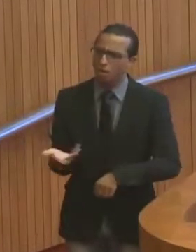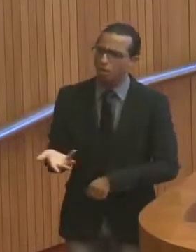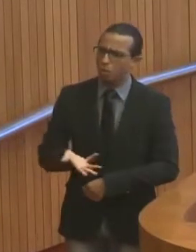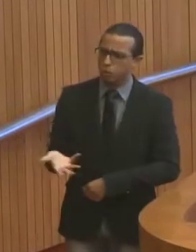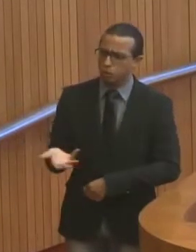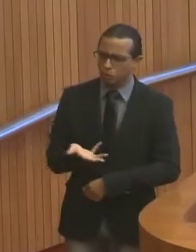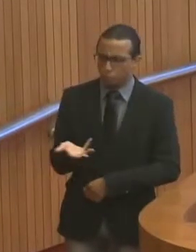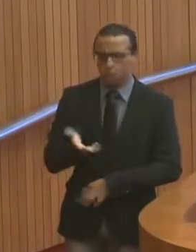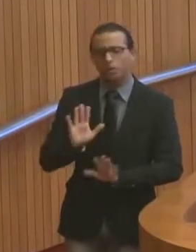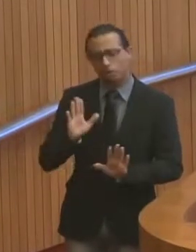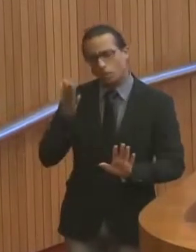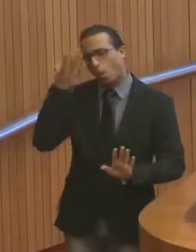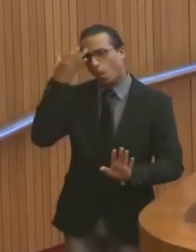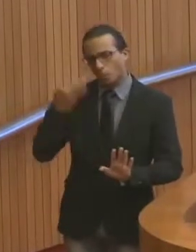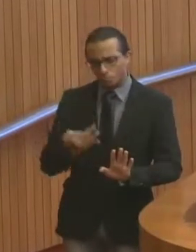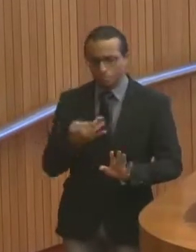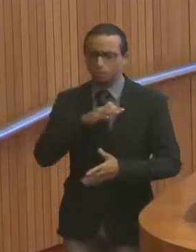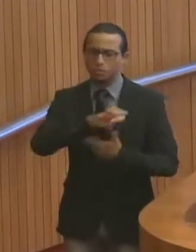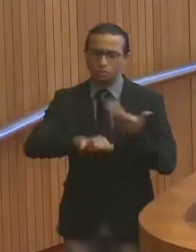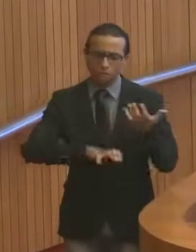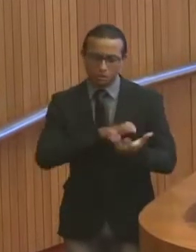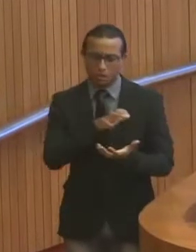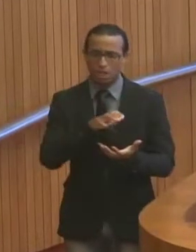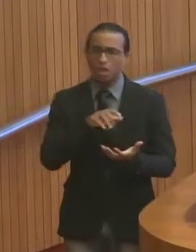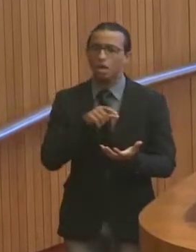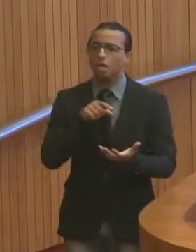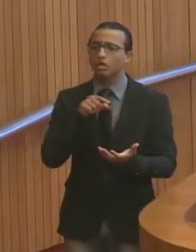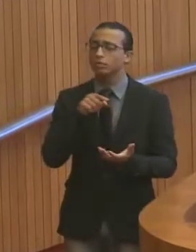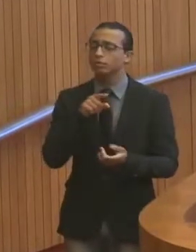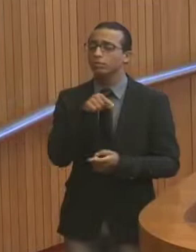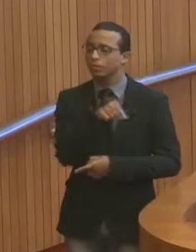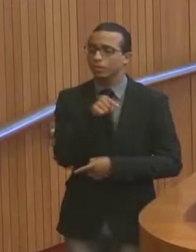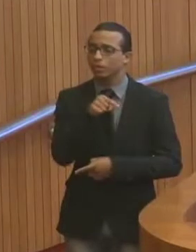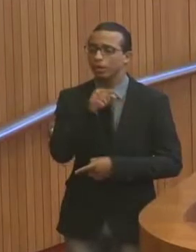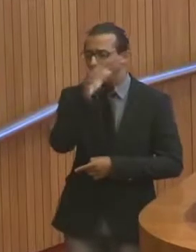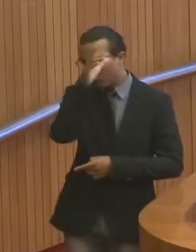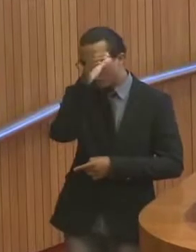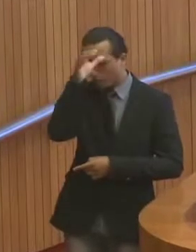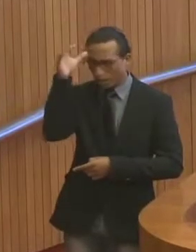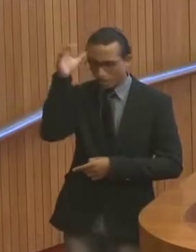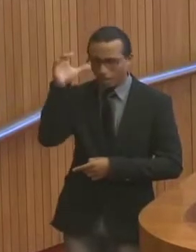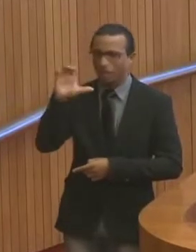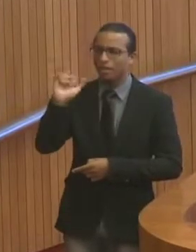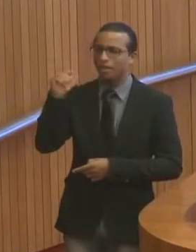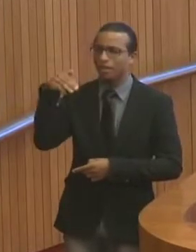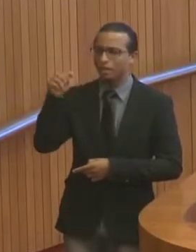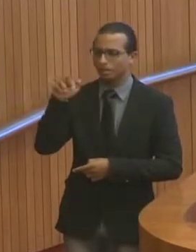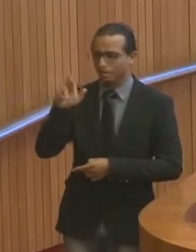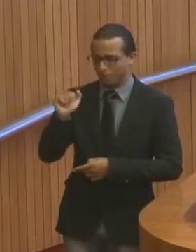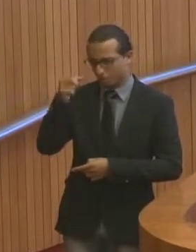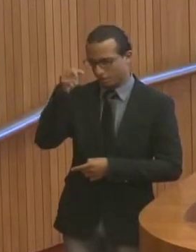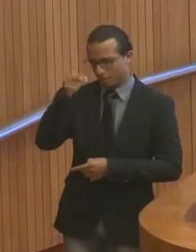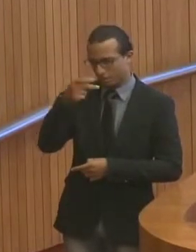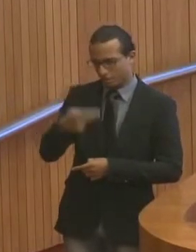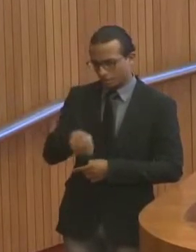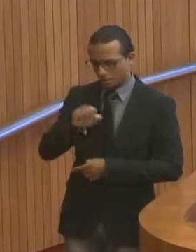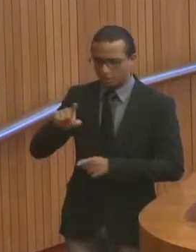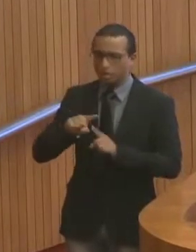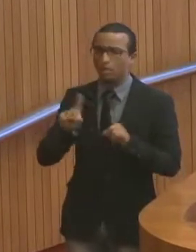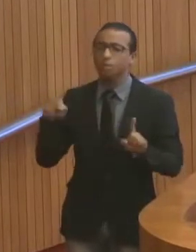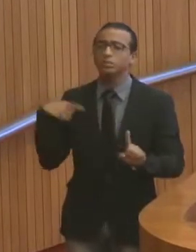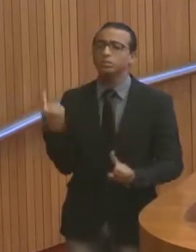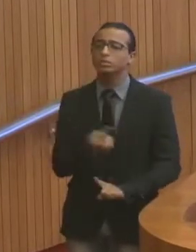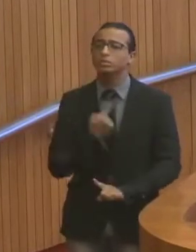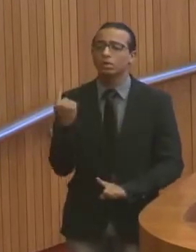mesmo reconhecendo a legitimidade da Câmara Municipal de tratar desse assunto, mas nós somos deputados do Estado do